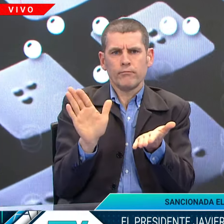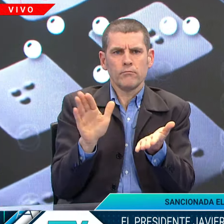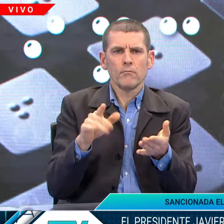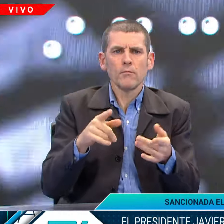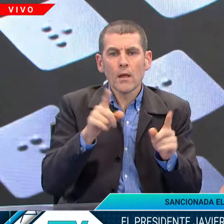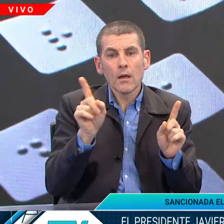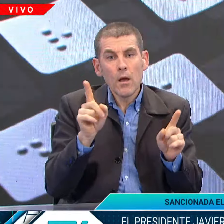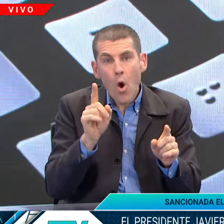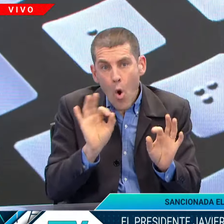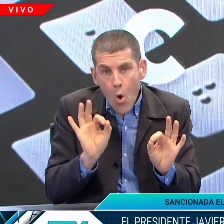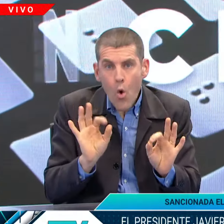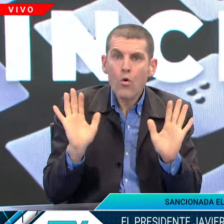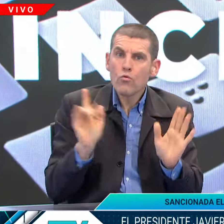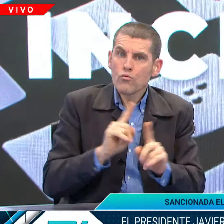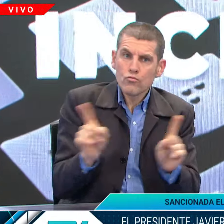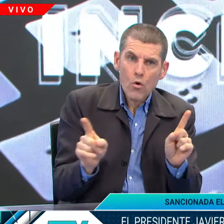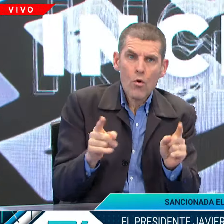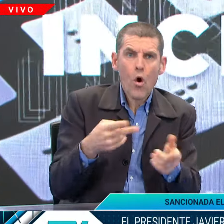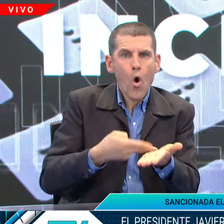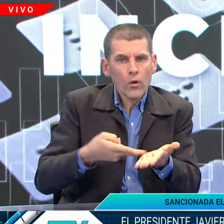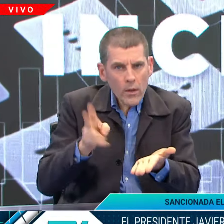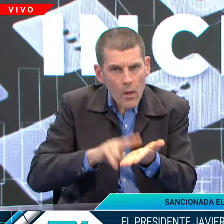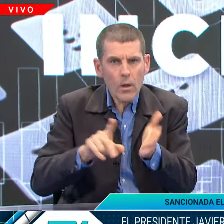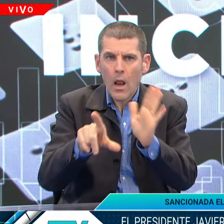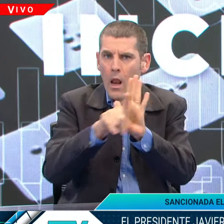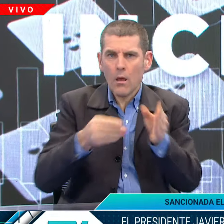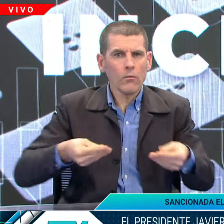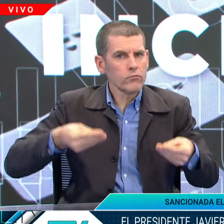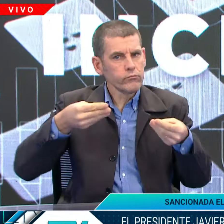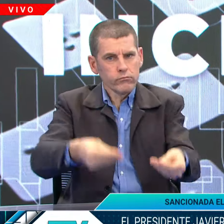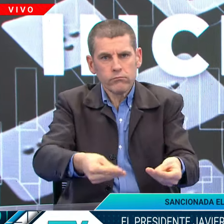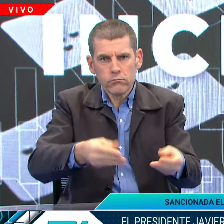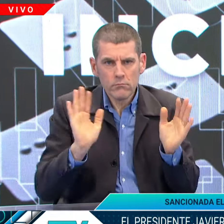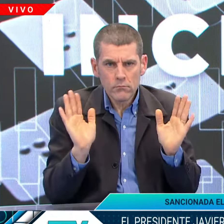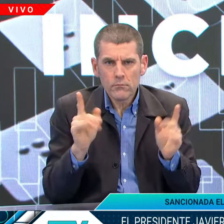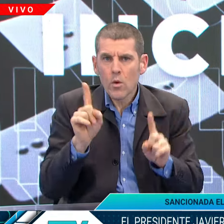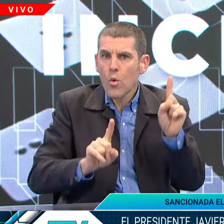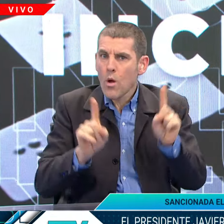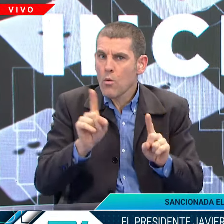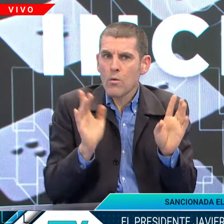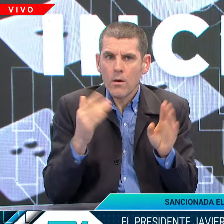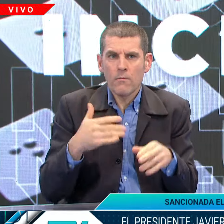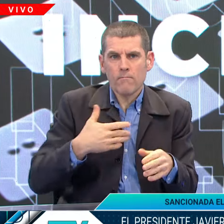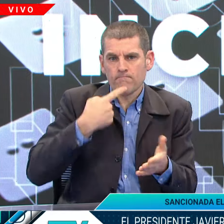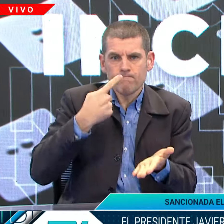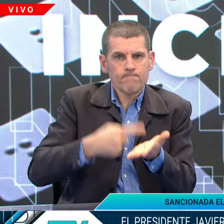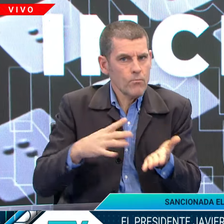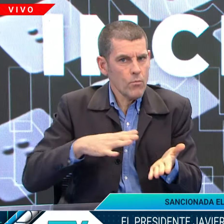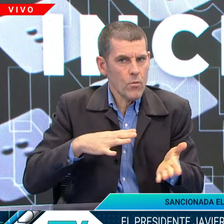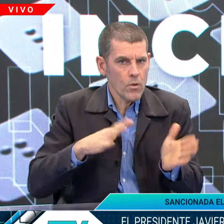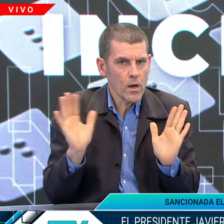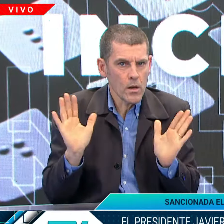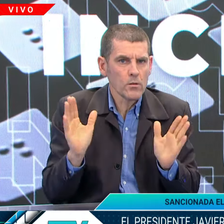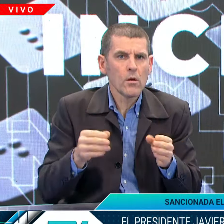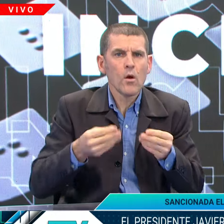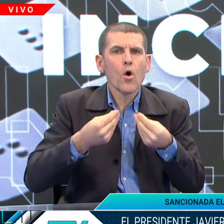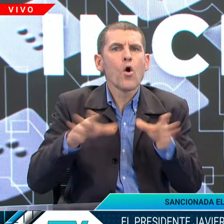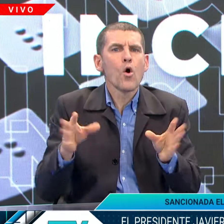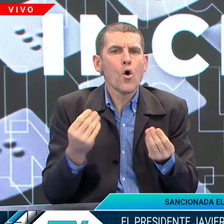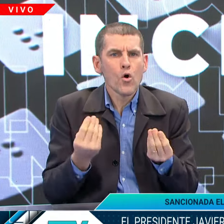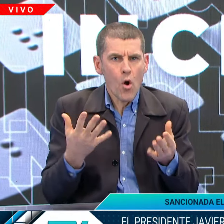o insiste en la ley. El proceso para rechazar el veto debe iniciarse en la Cámara de